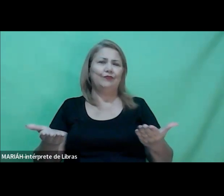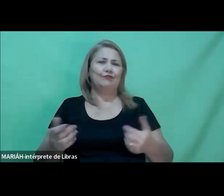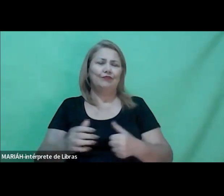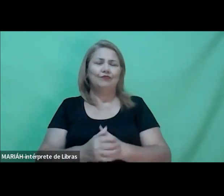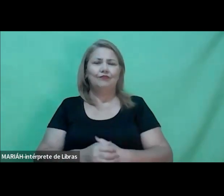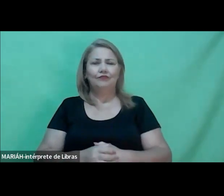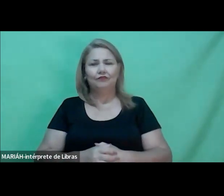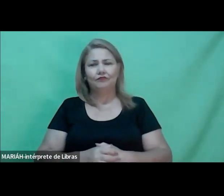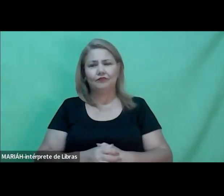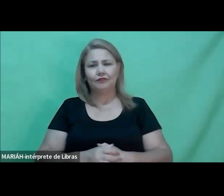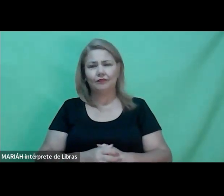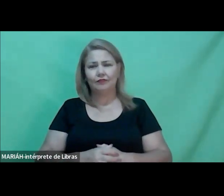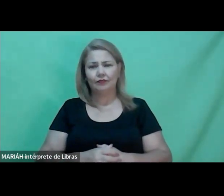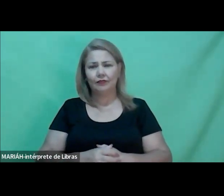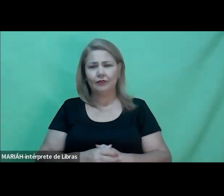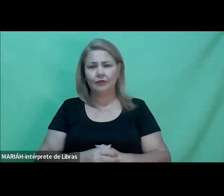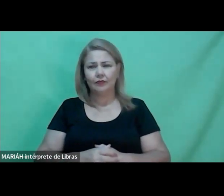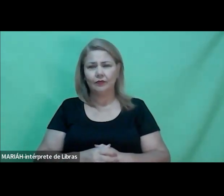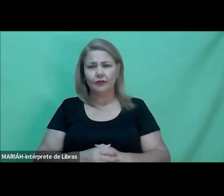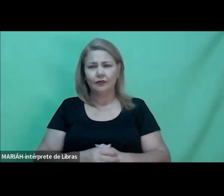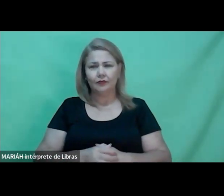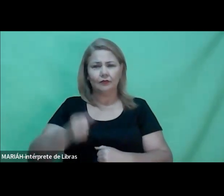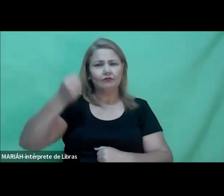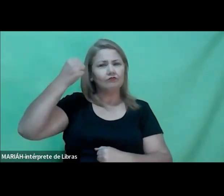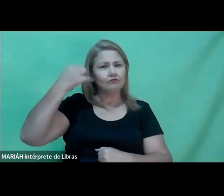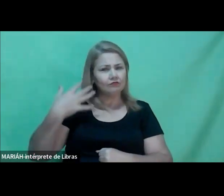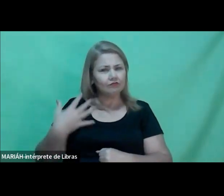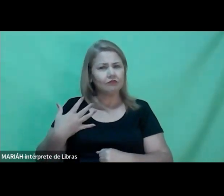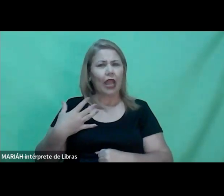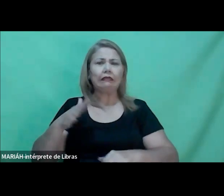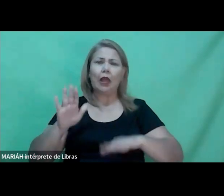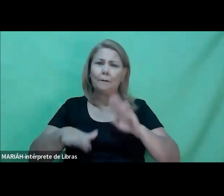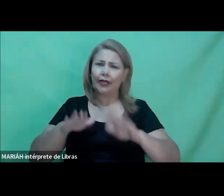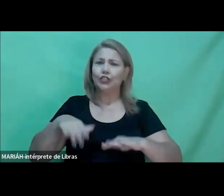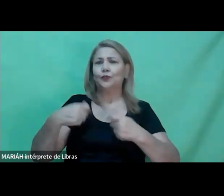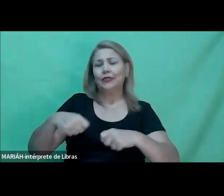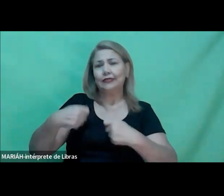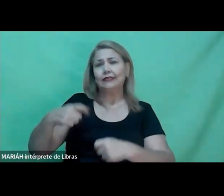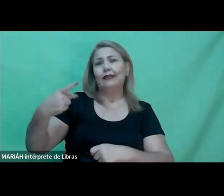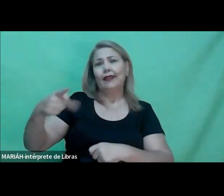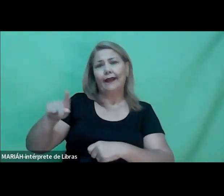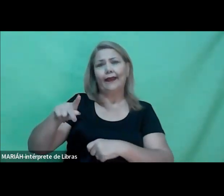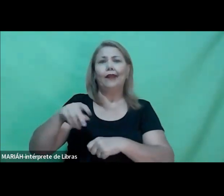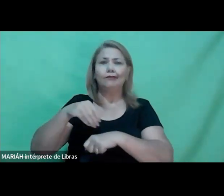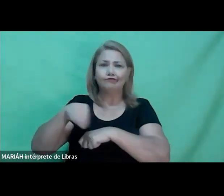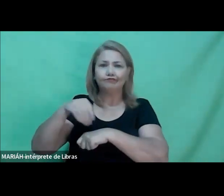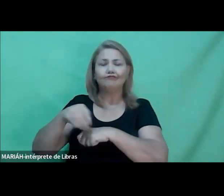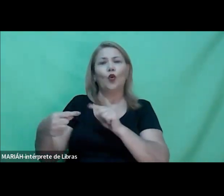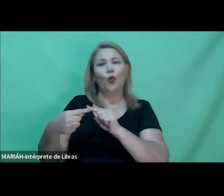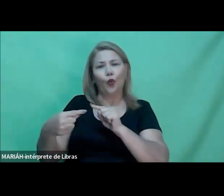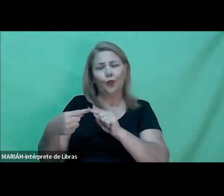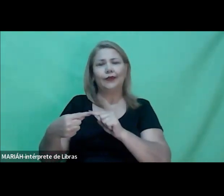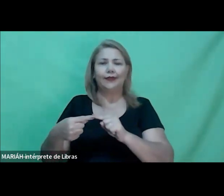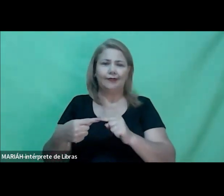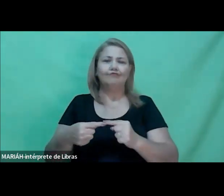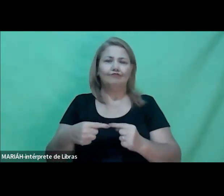uno uno hace las descripciones vuelvo e insisto dependiendo de las necesidades de la persona sordociega eh si va a permanecer allí